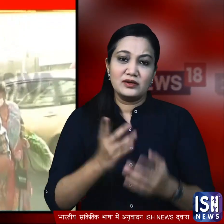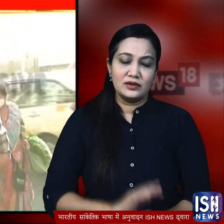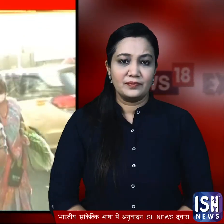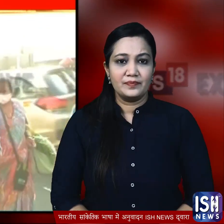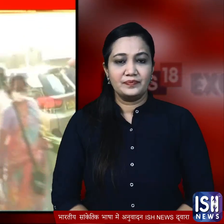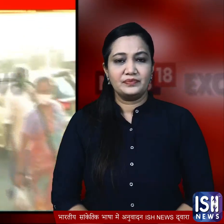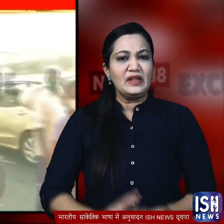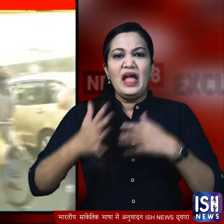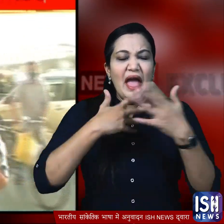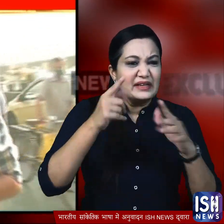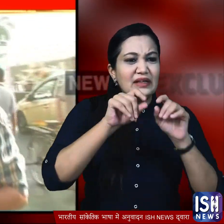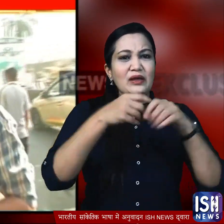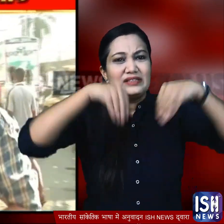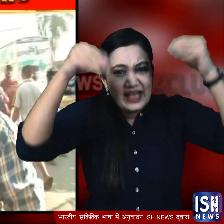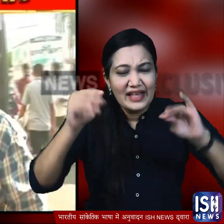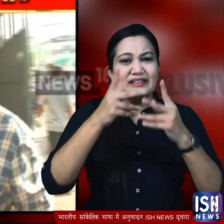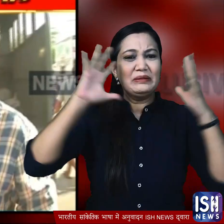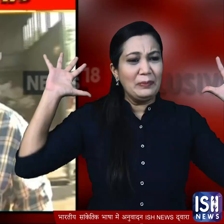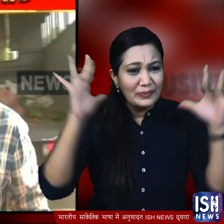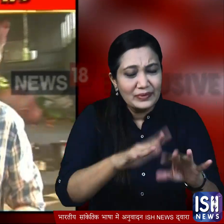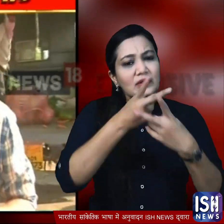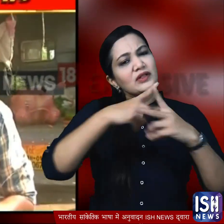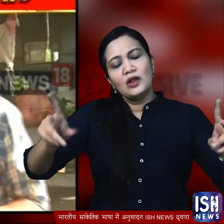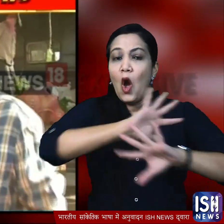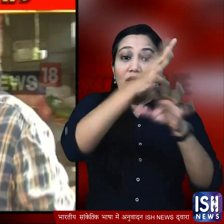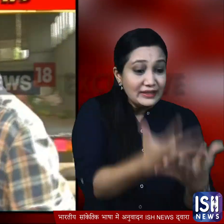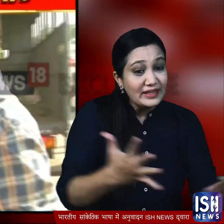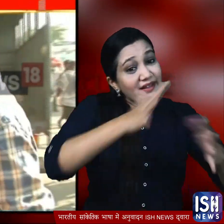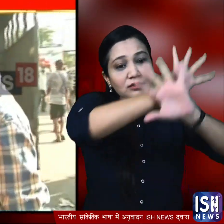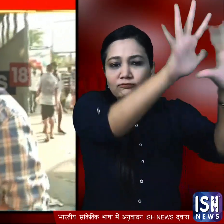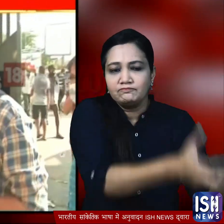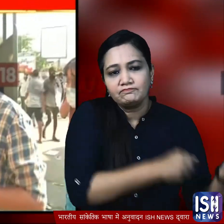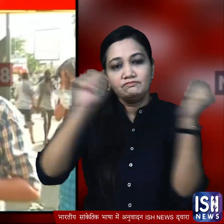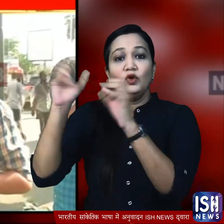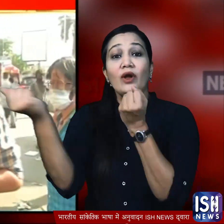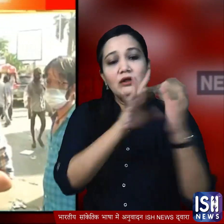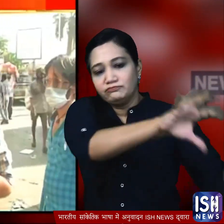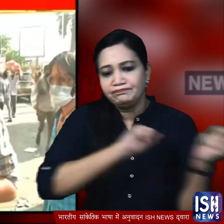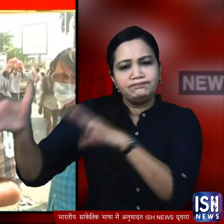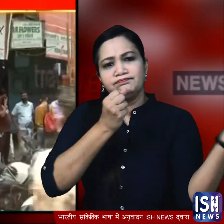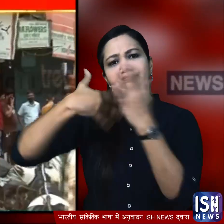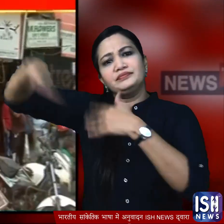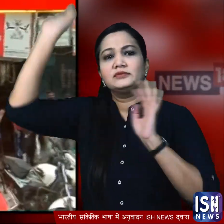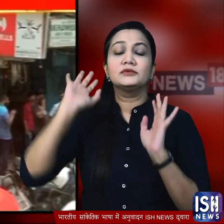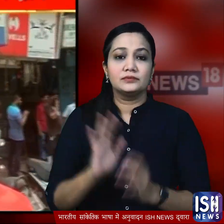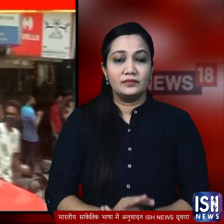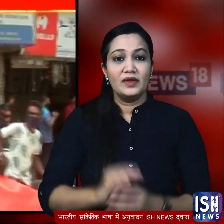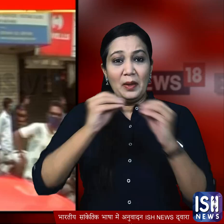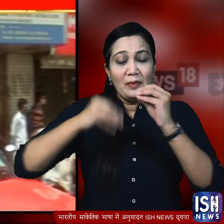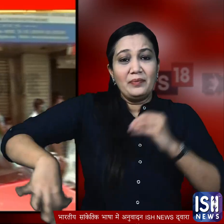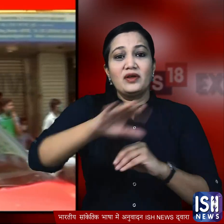के जो भी विक्रेता हैं, जो भी यहाँ भीड़ लगा रहे हैं, उन सबके सामान जो है अपनी गाड़ी में भर के लेके जा रही है। मुंबई के